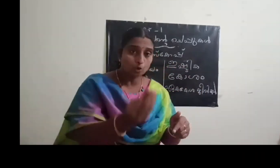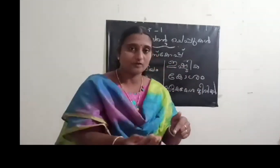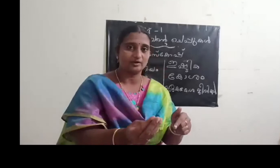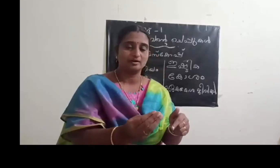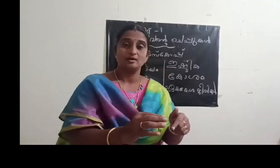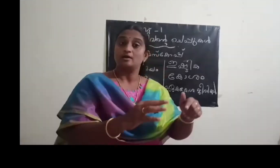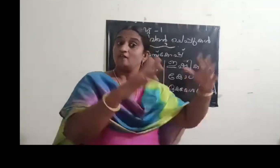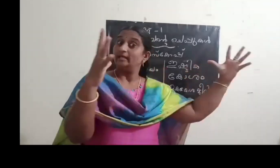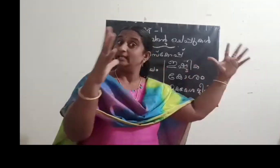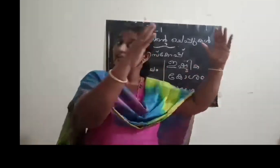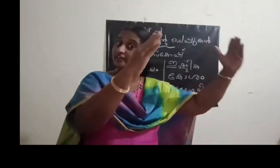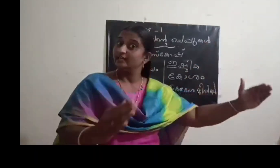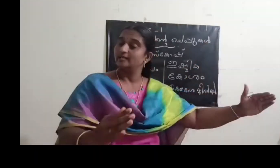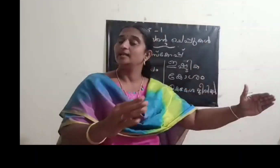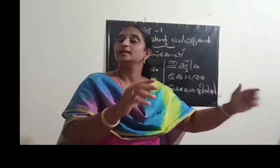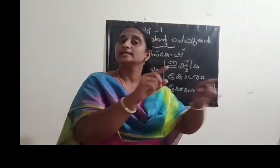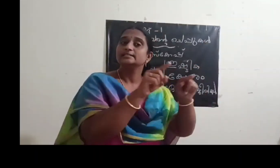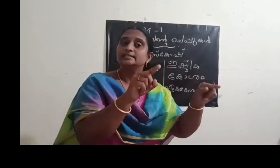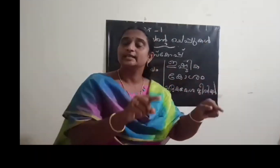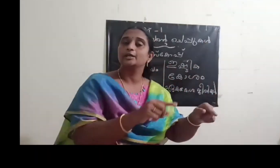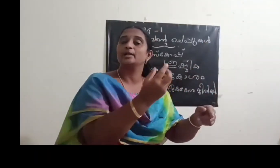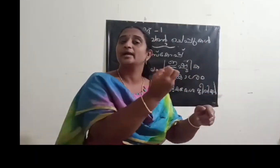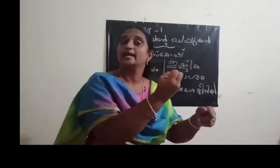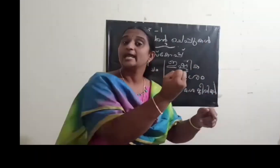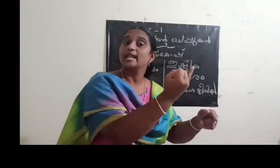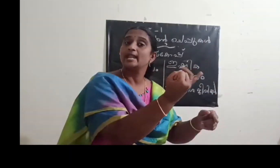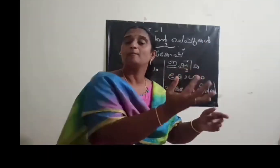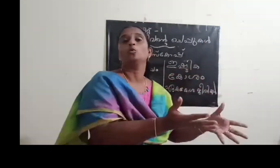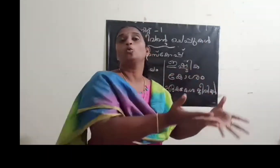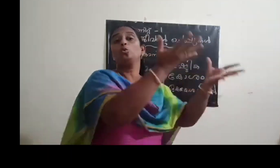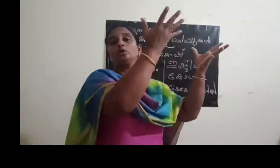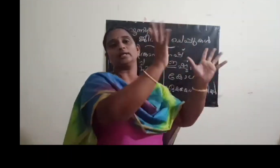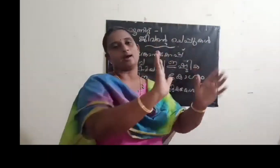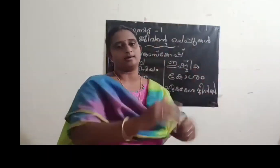കുറവ് വലിയ വീട്ടിൽ ഇഷ്ടികയുടെ എണ്ണം കൂടുതൽ ആണ്